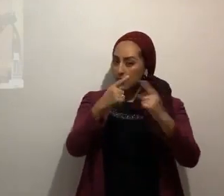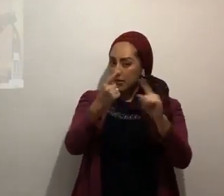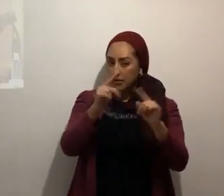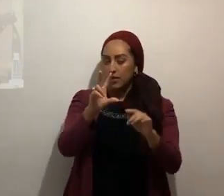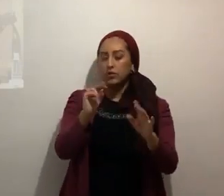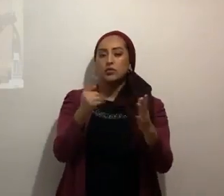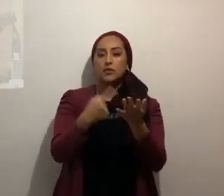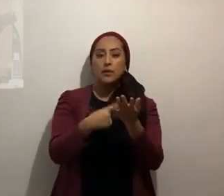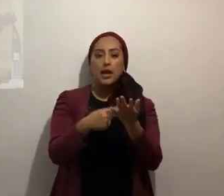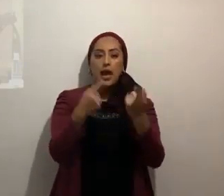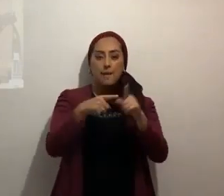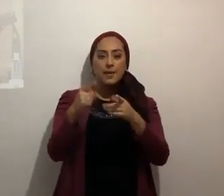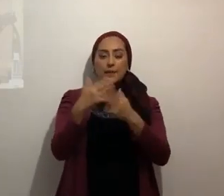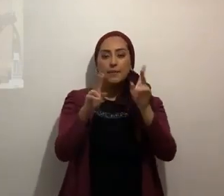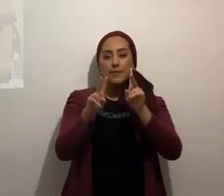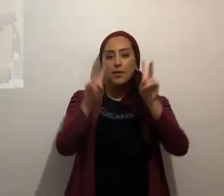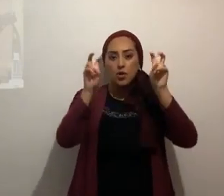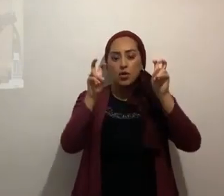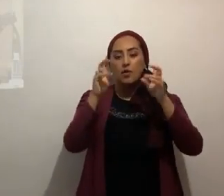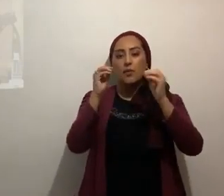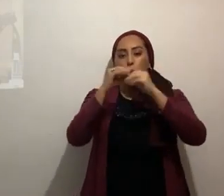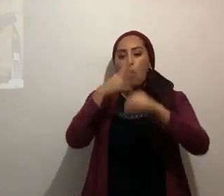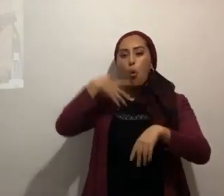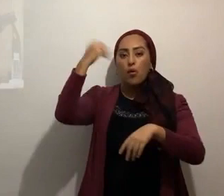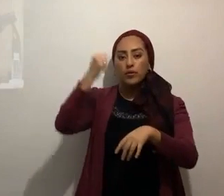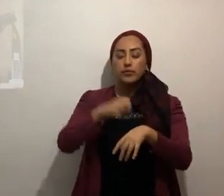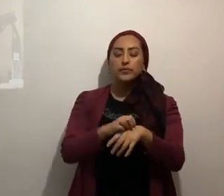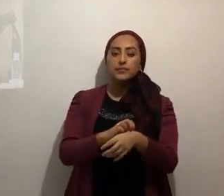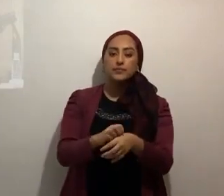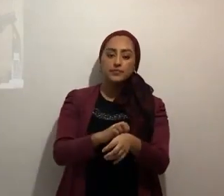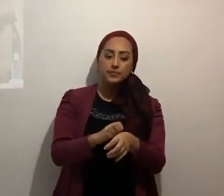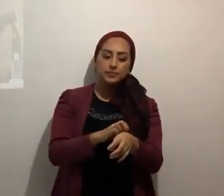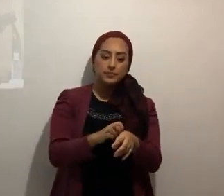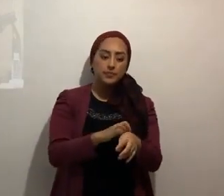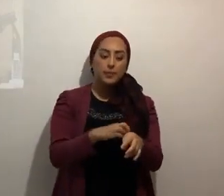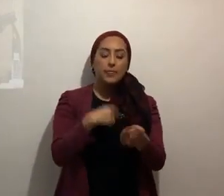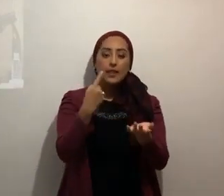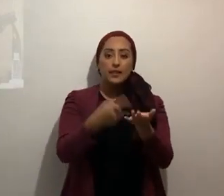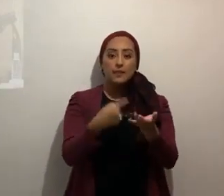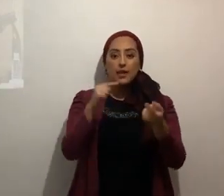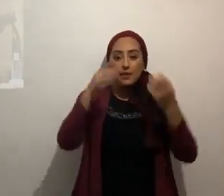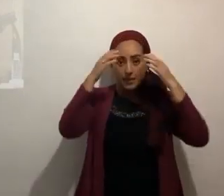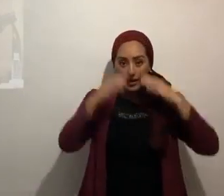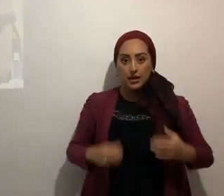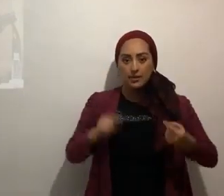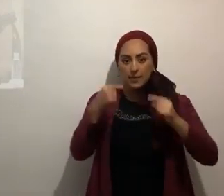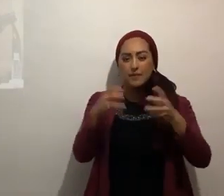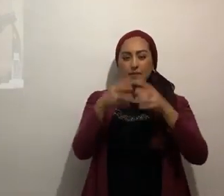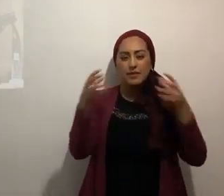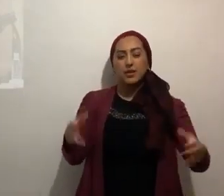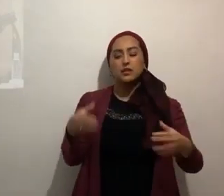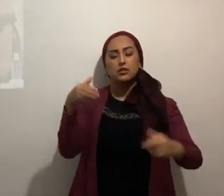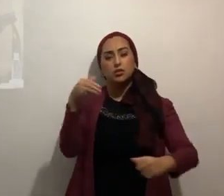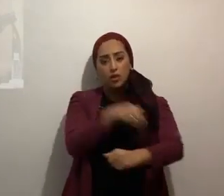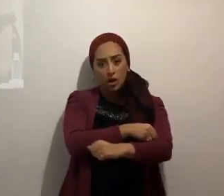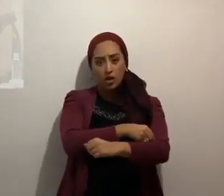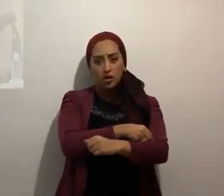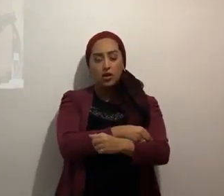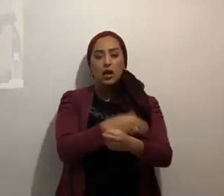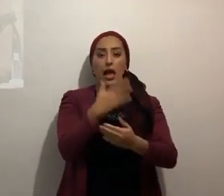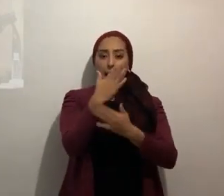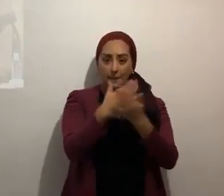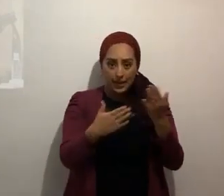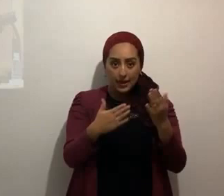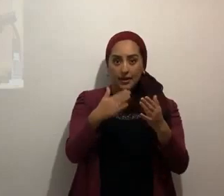los que supuestamente ya tienen más tiempo. Repito la idea. A veces el dolor físico es tan fuerte que en